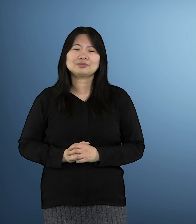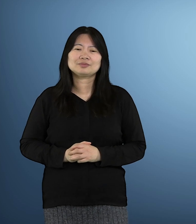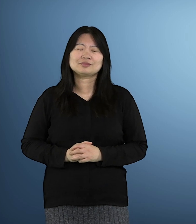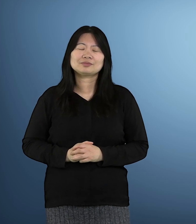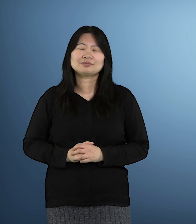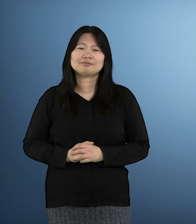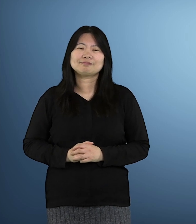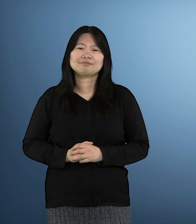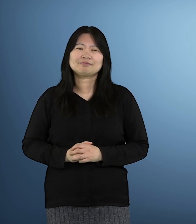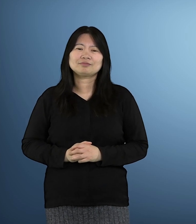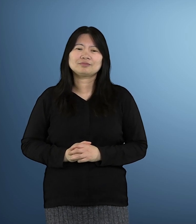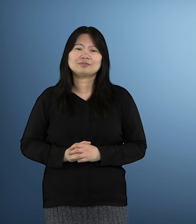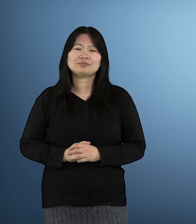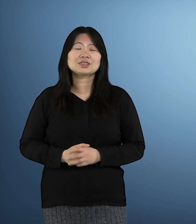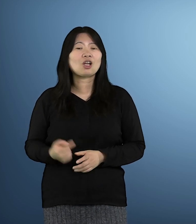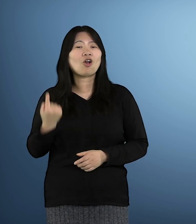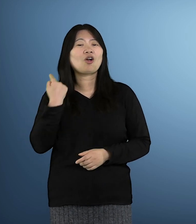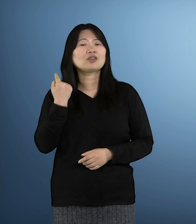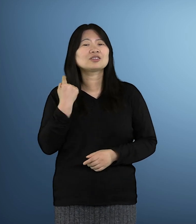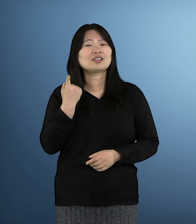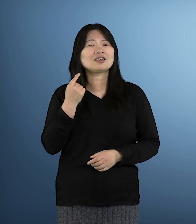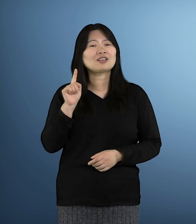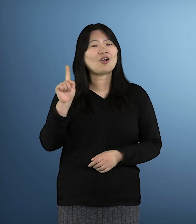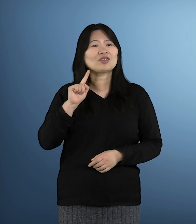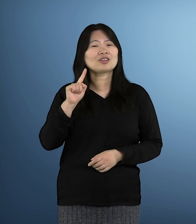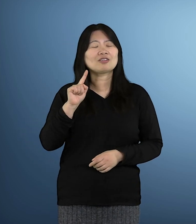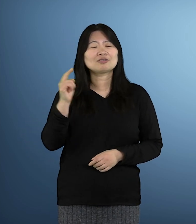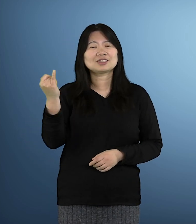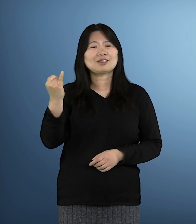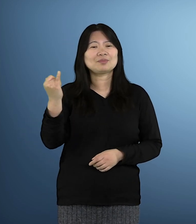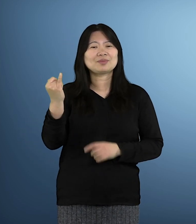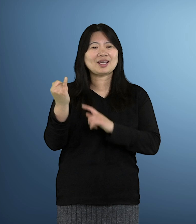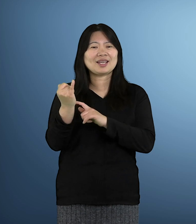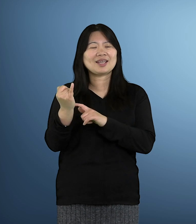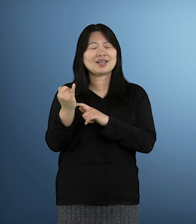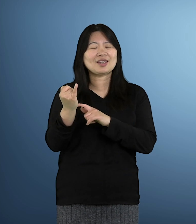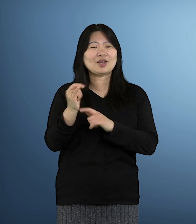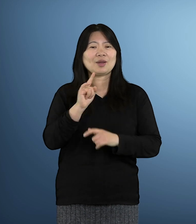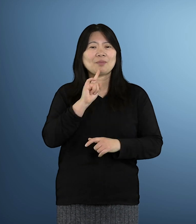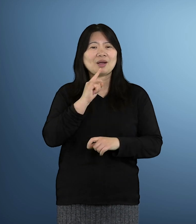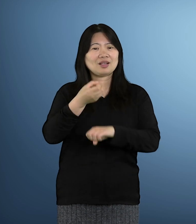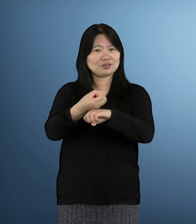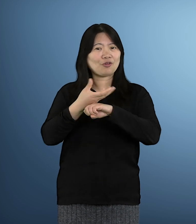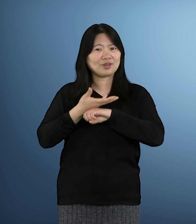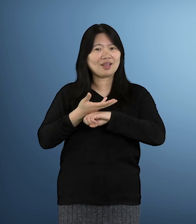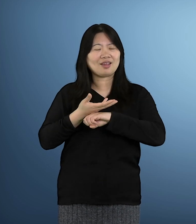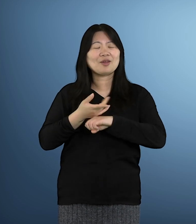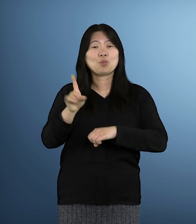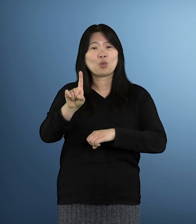어제 어느 자매님으로부터 잠깐 들은 얘기인데,